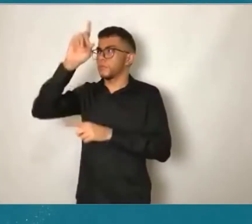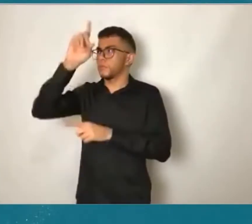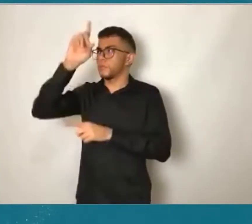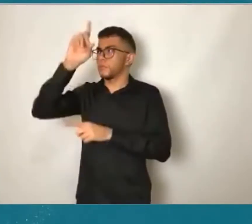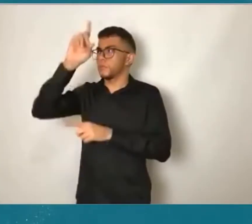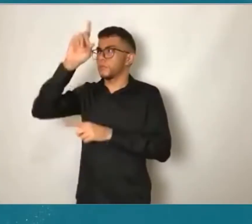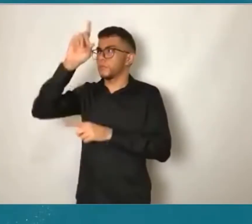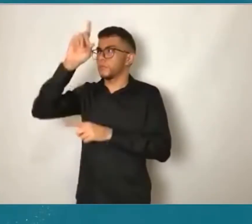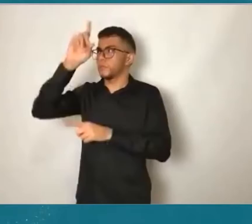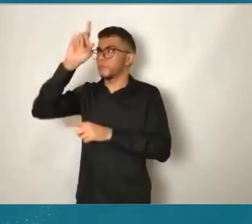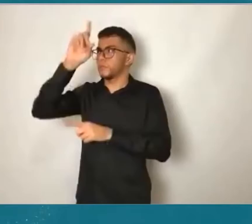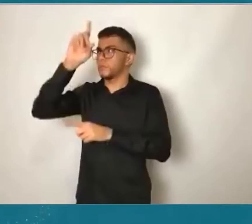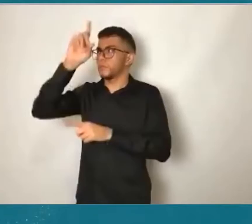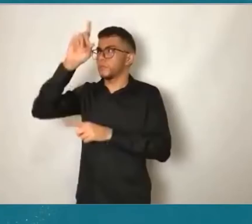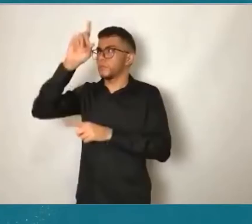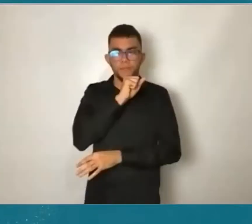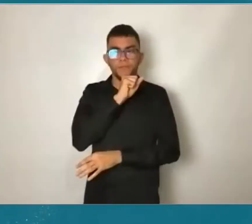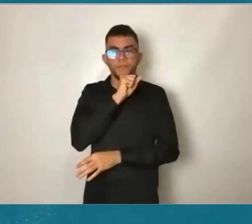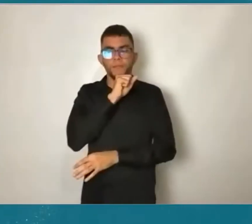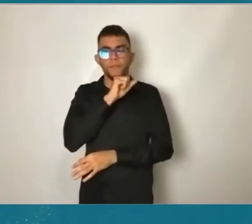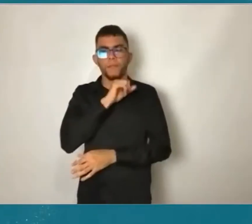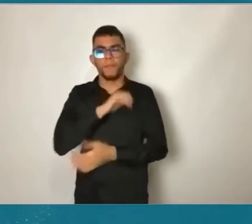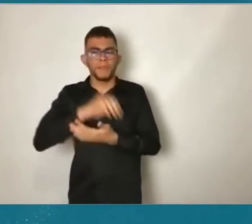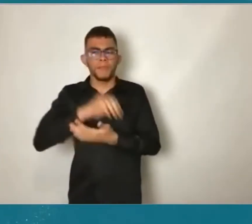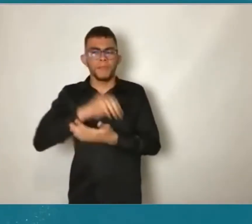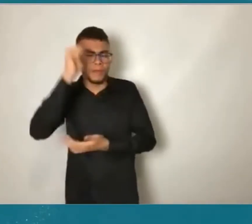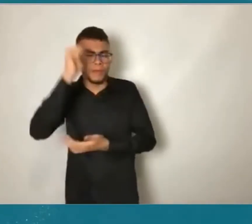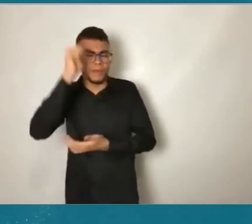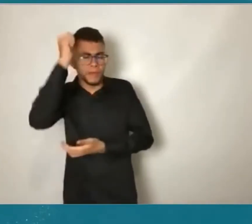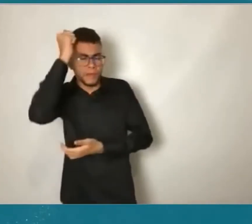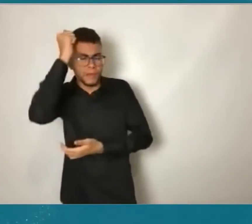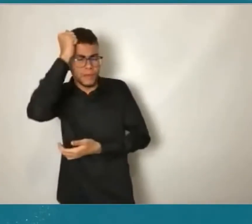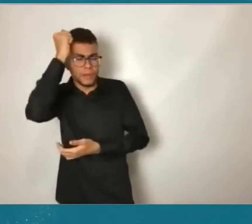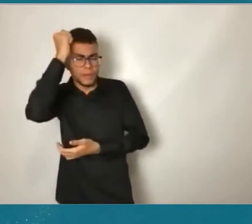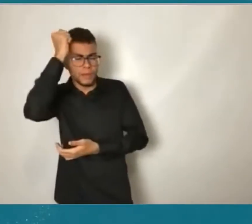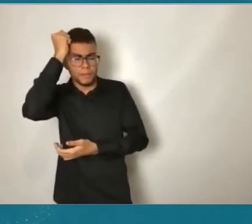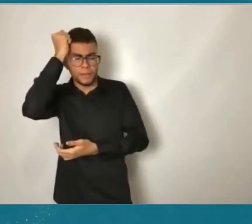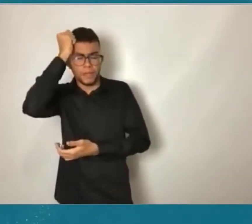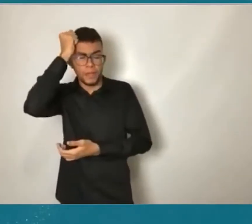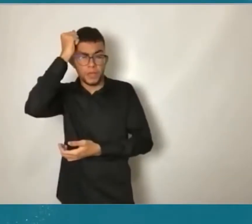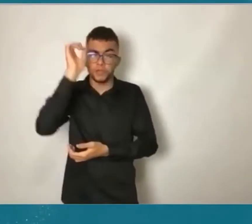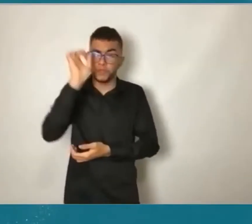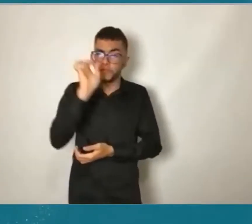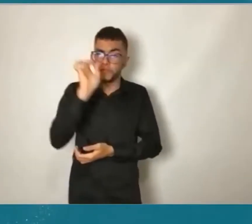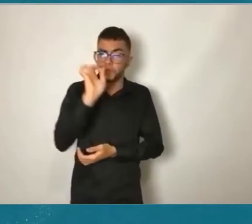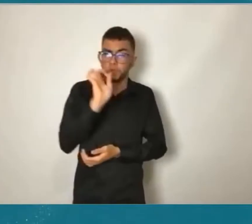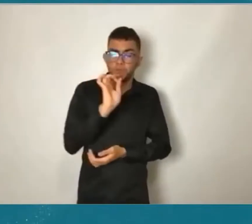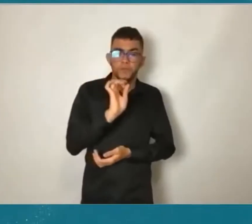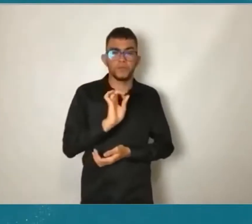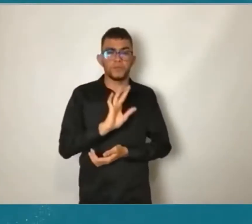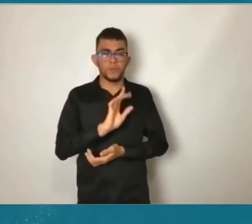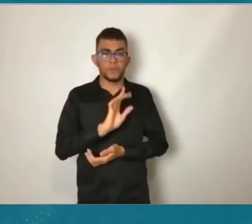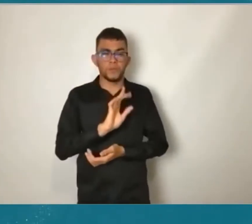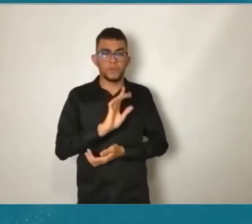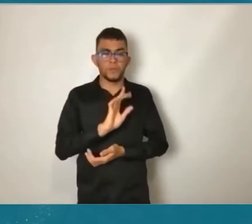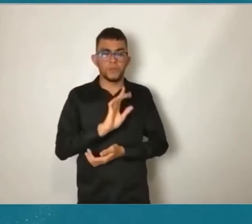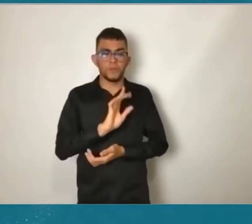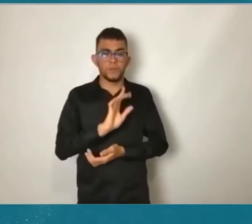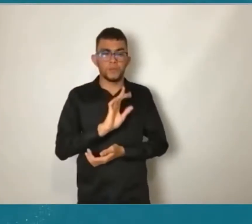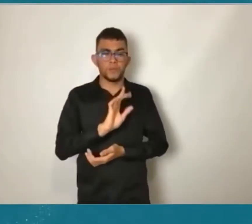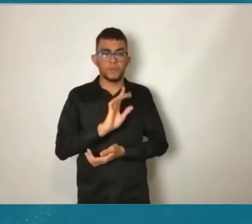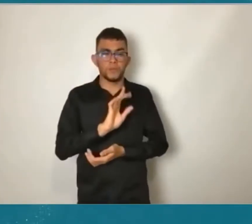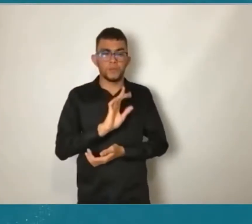da Síria passar a navalha, ó, eu vou ler aqui, navalha, né? Raspando a cabeça,